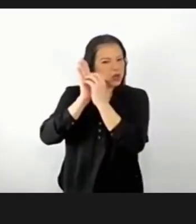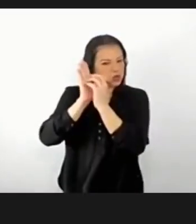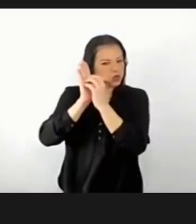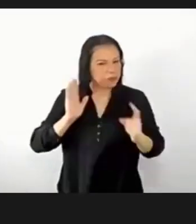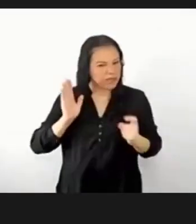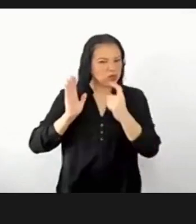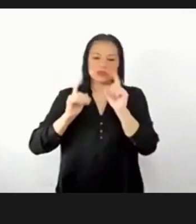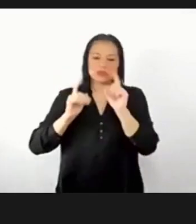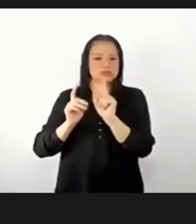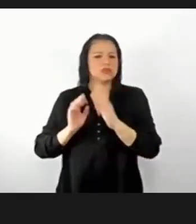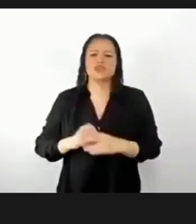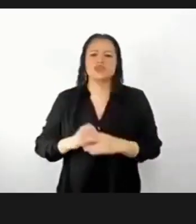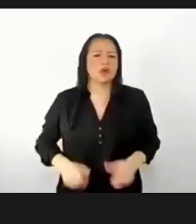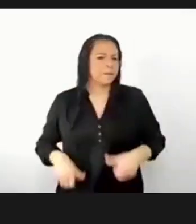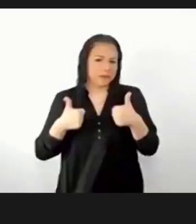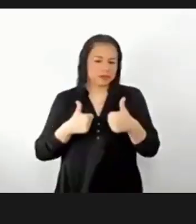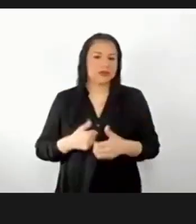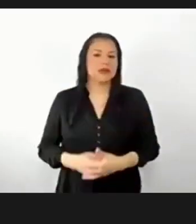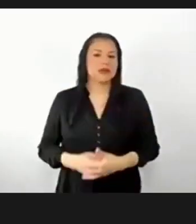son seres vivos.